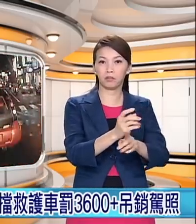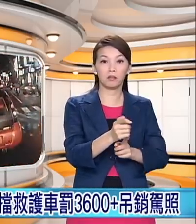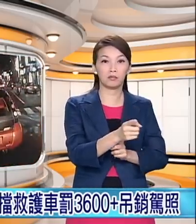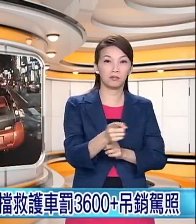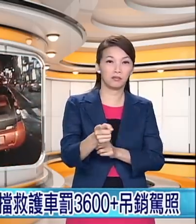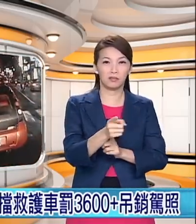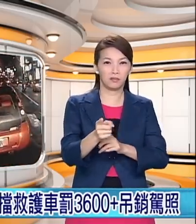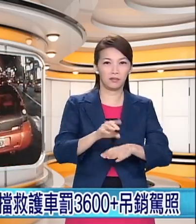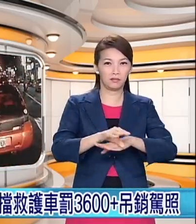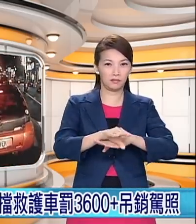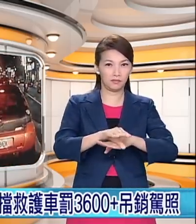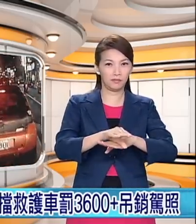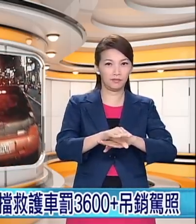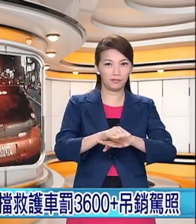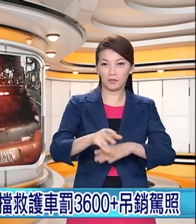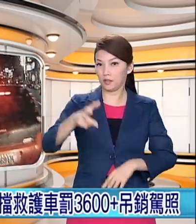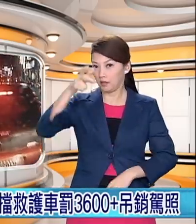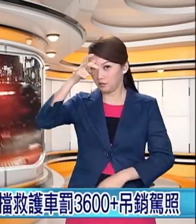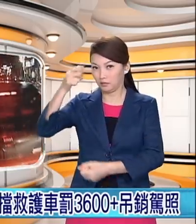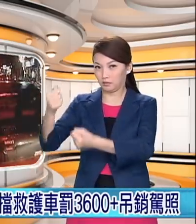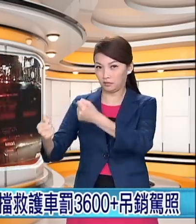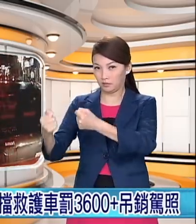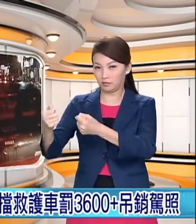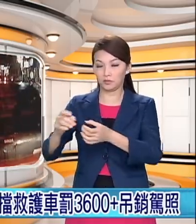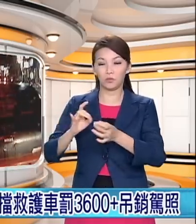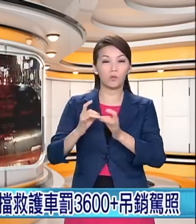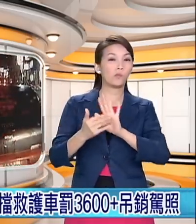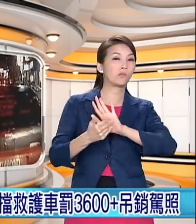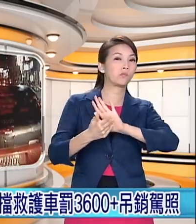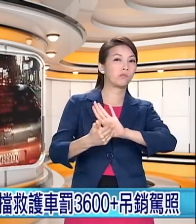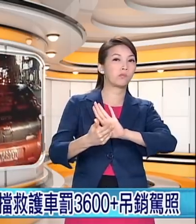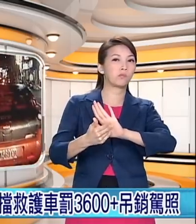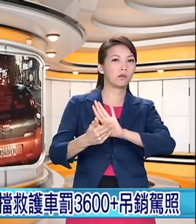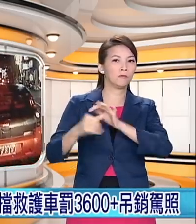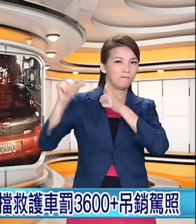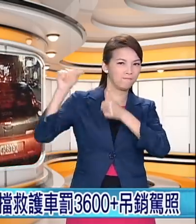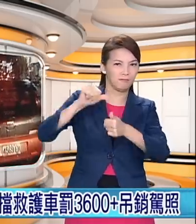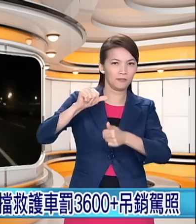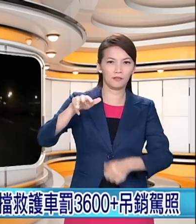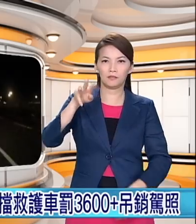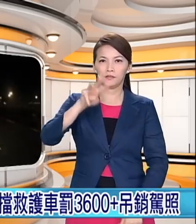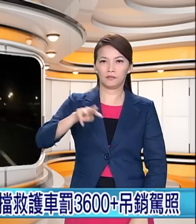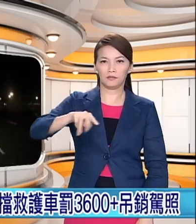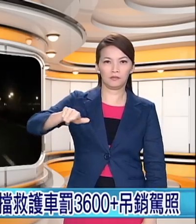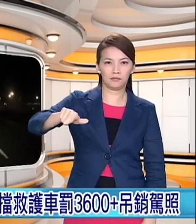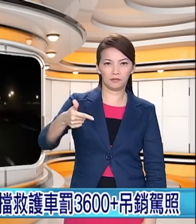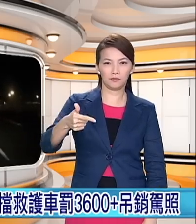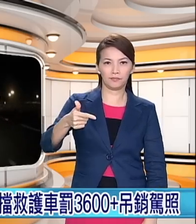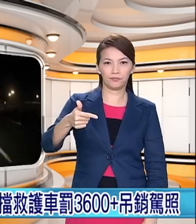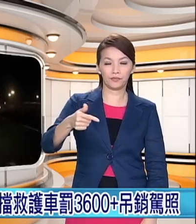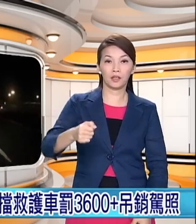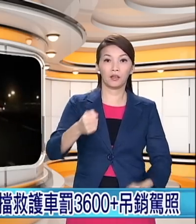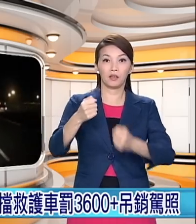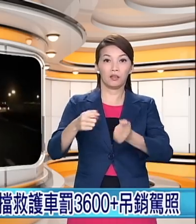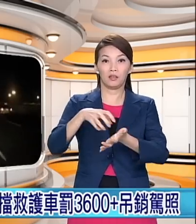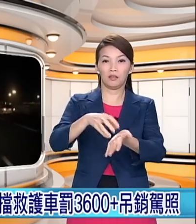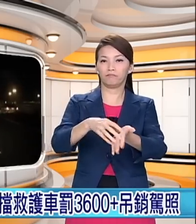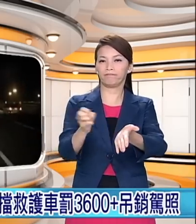车或消防车、警备车，要罚还3600元之外，还要吊销驾